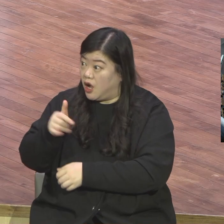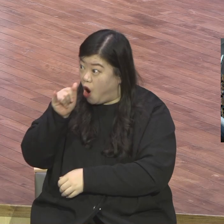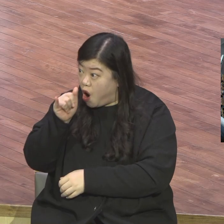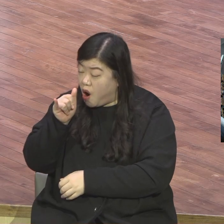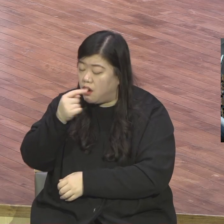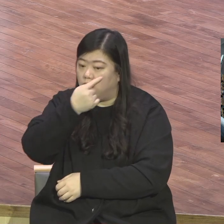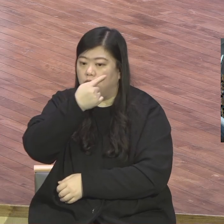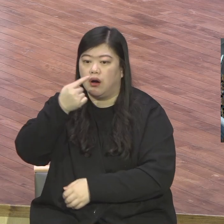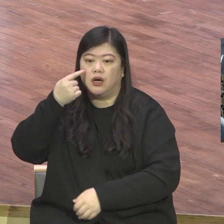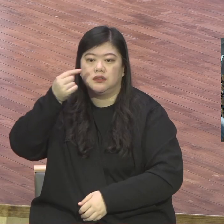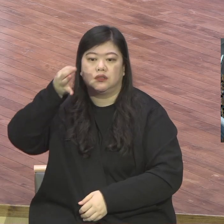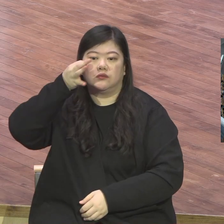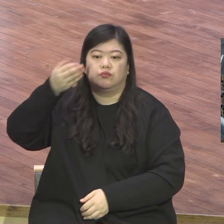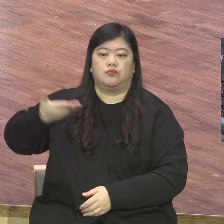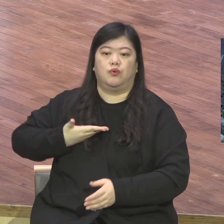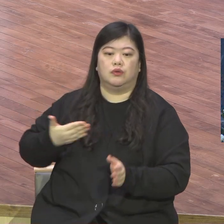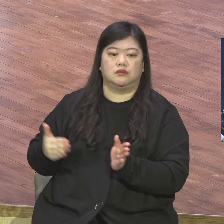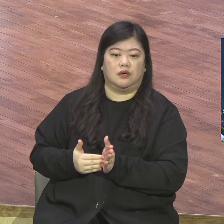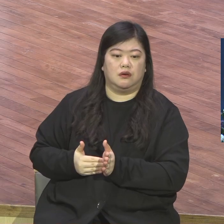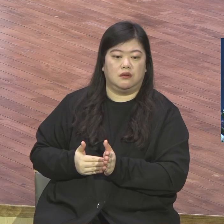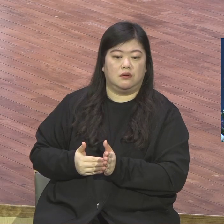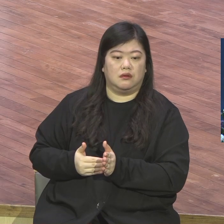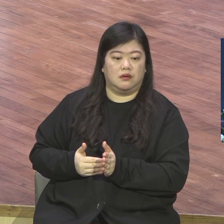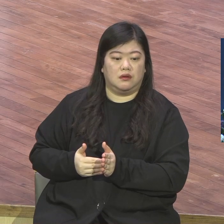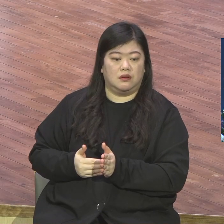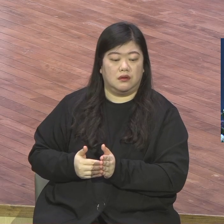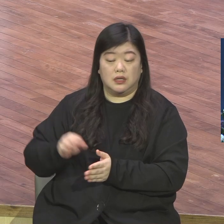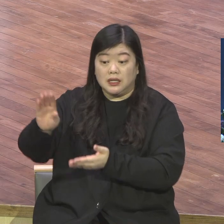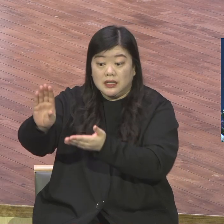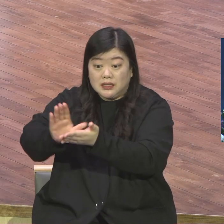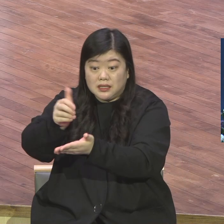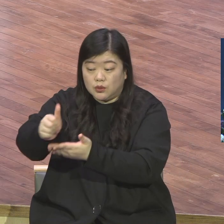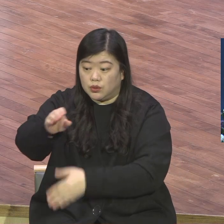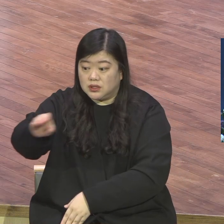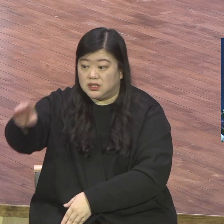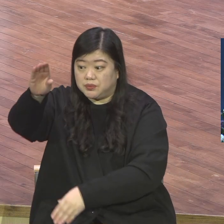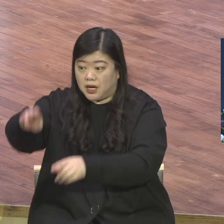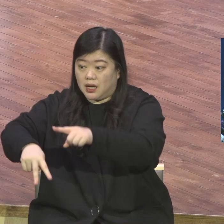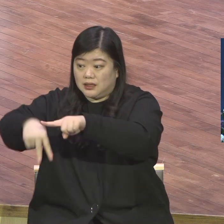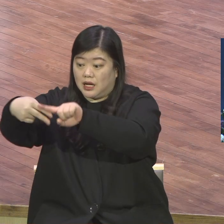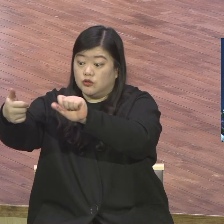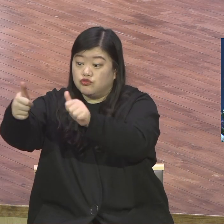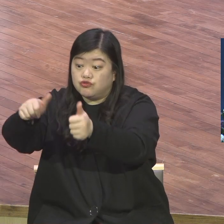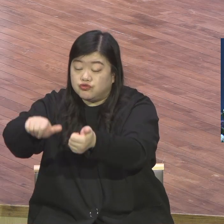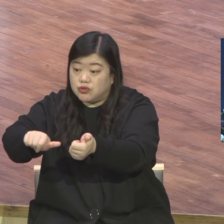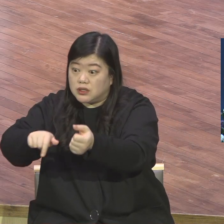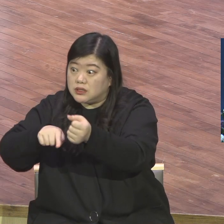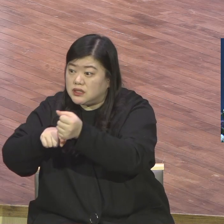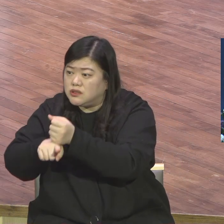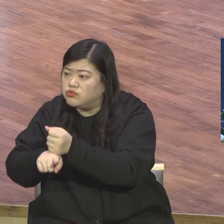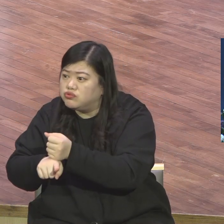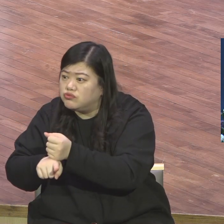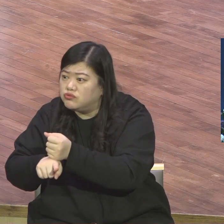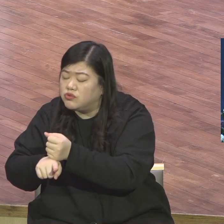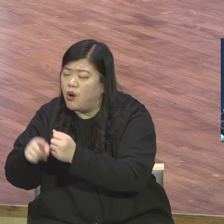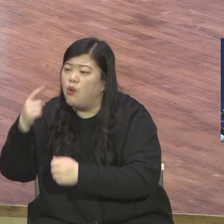확증하셨느니라. 그리스도가 십자가에 죽은 것은 뭐냐? 하나님이 나를 이렇게 사랑한다는 증거라,